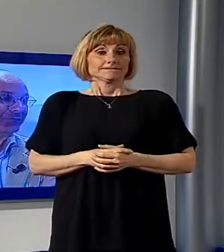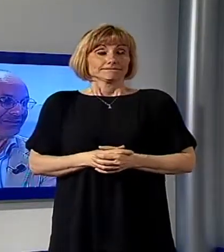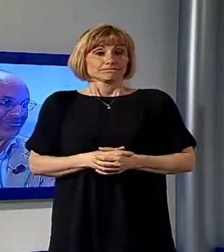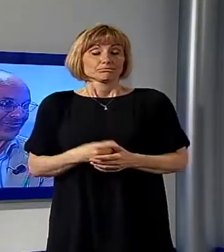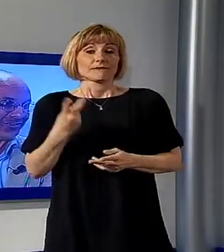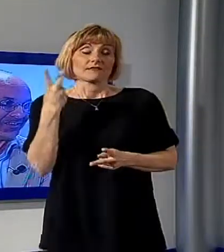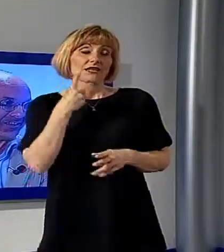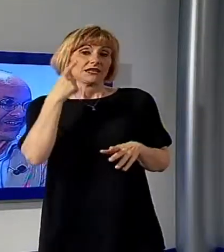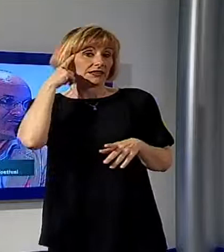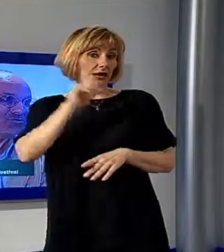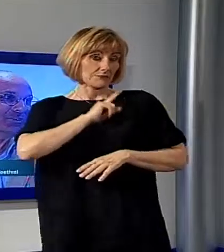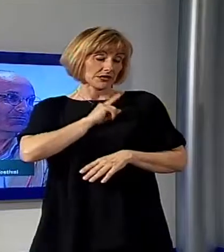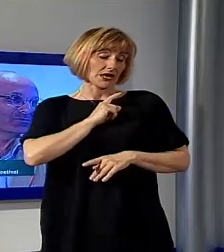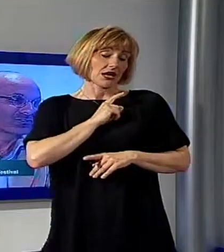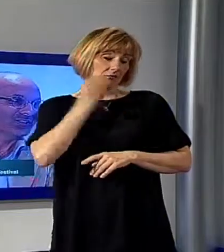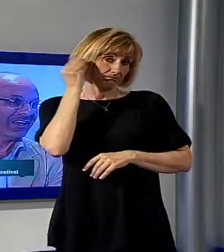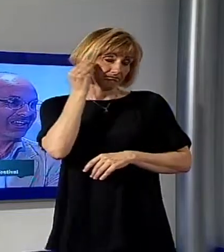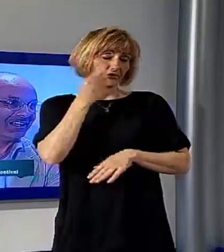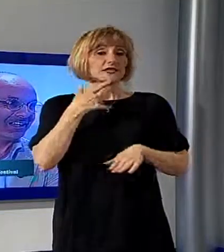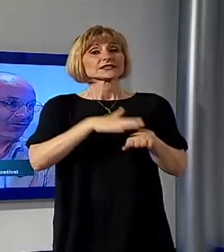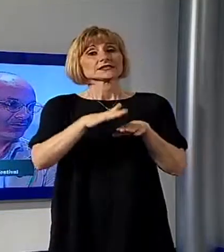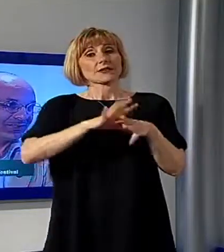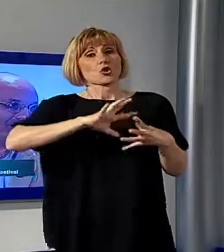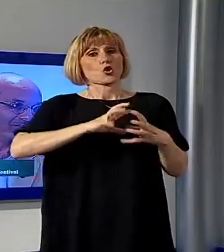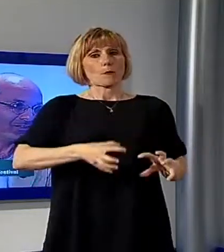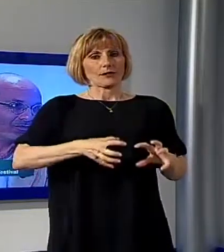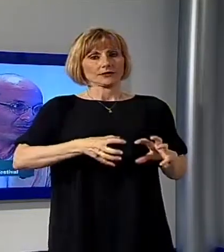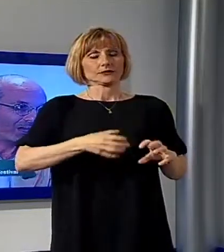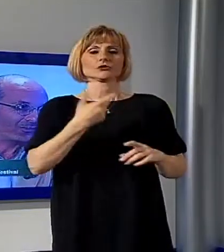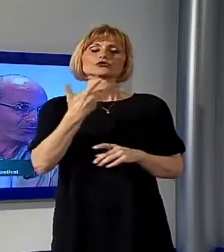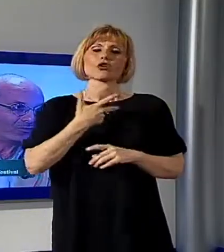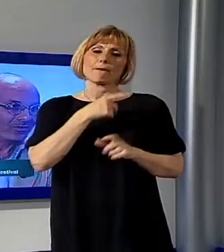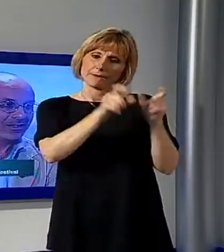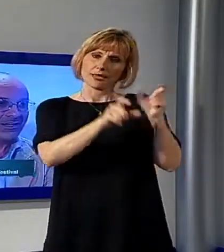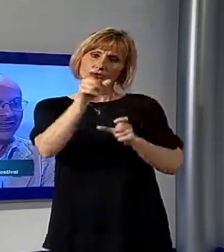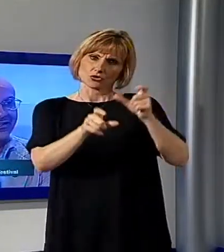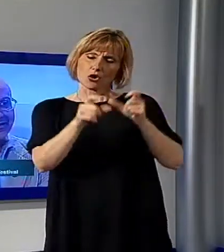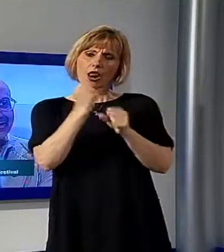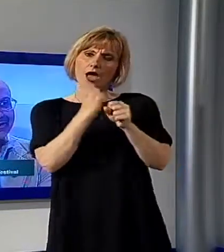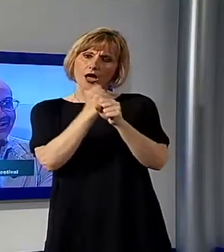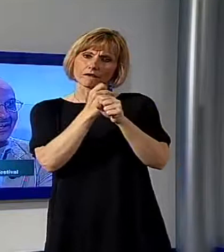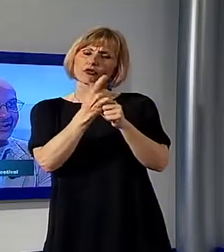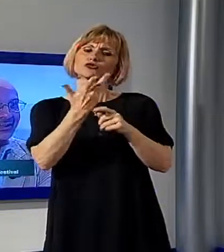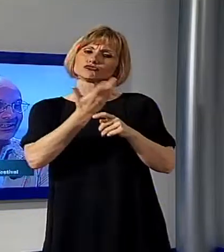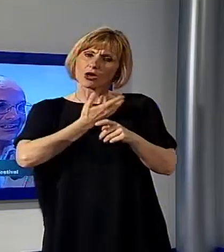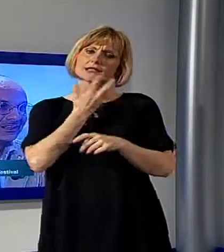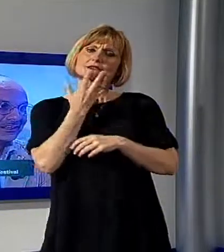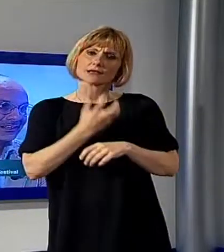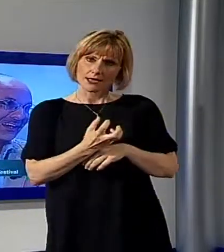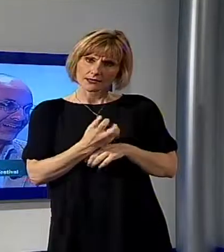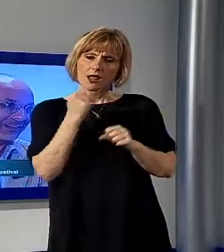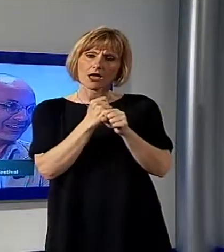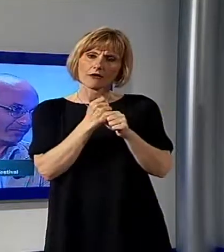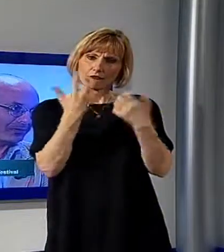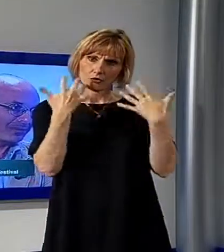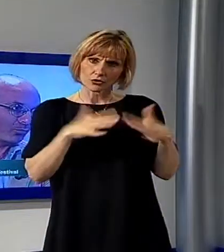molto complesso, che ci sono delle persone serie e competenti che stanno lavorando, e direi di